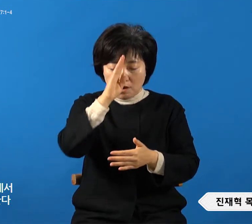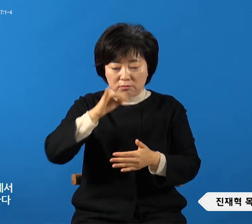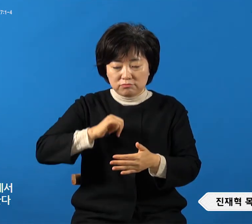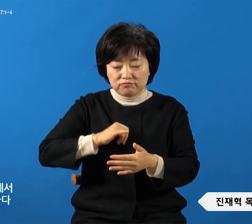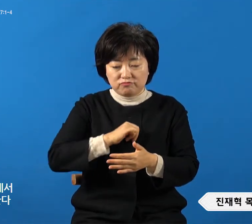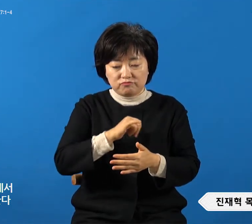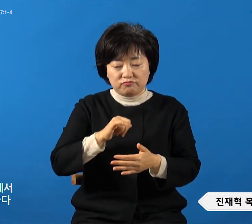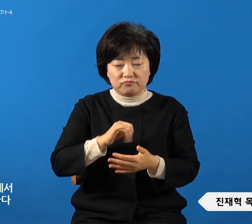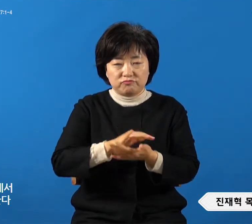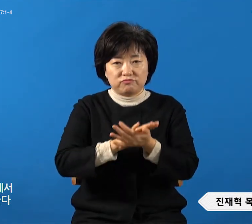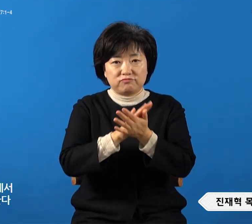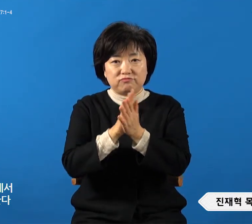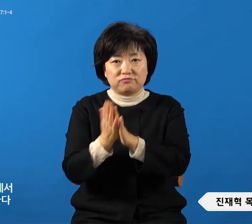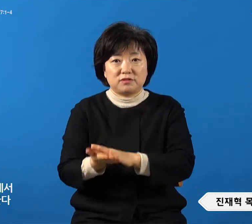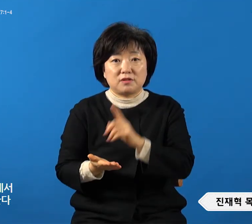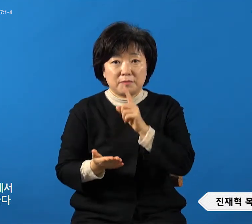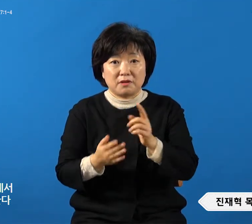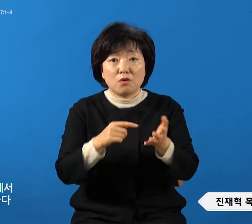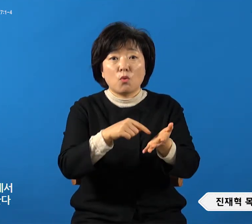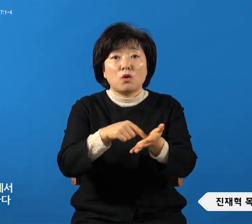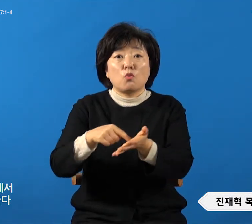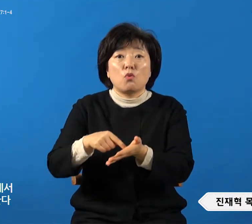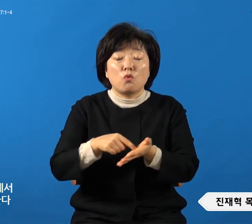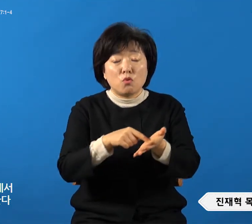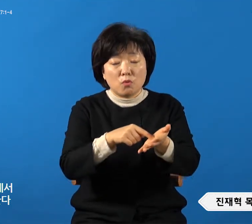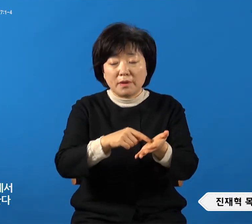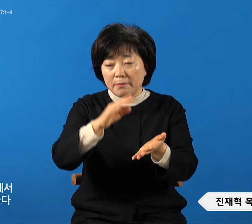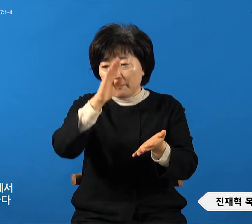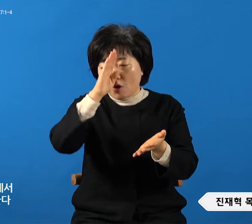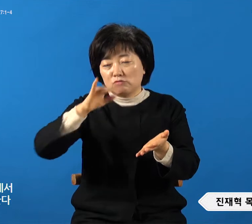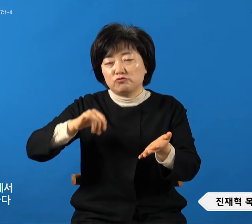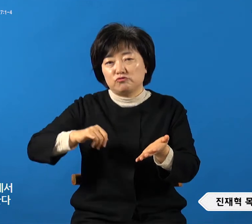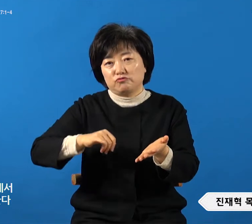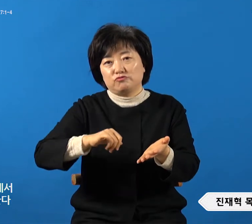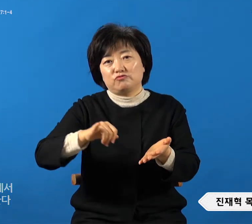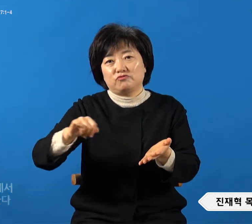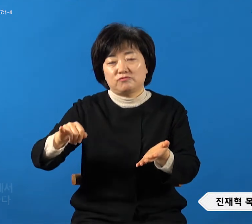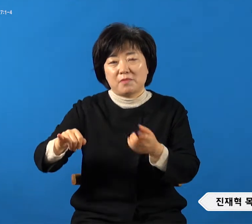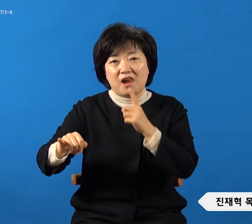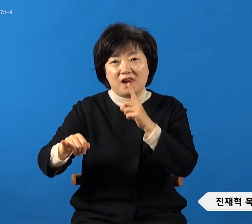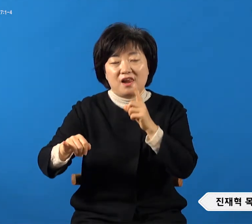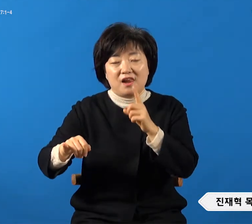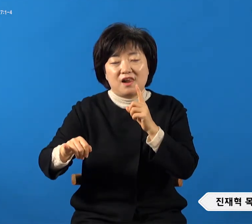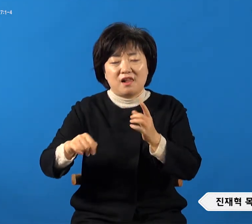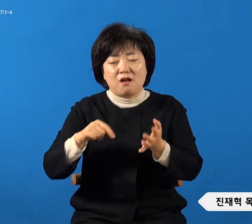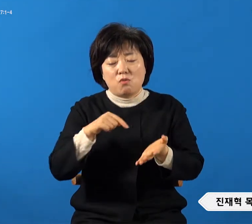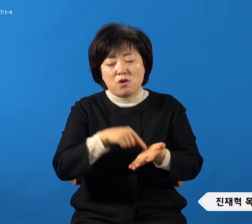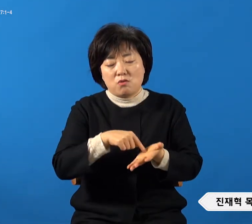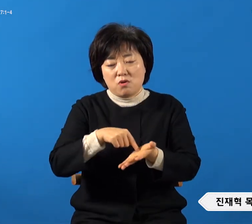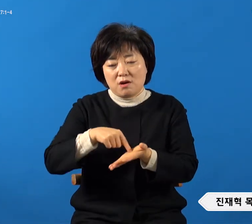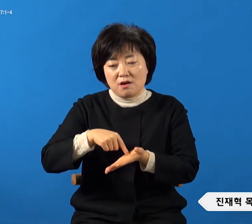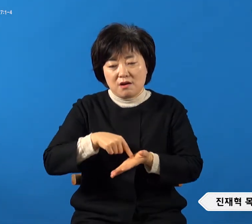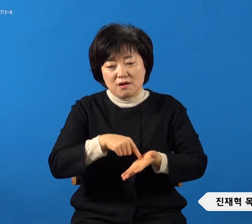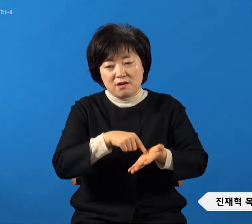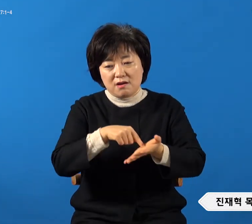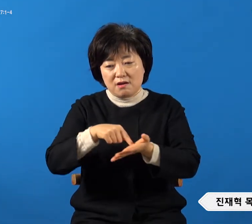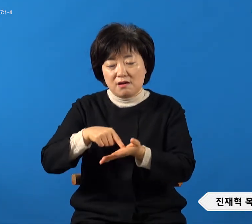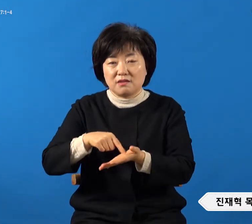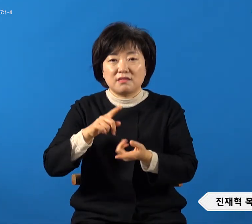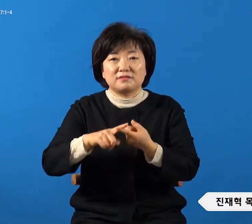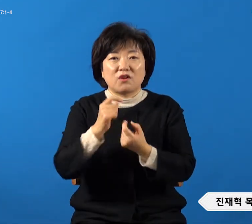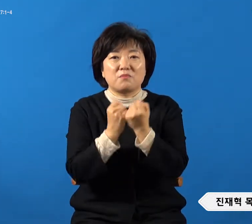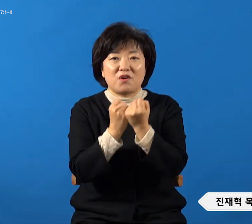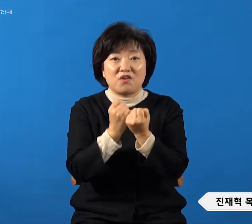그 외로움을 병균이라고 이야기하며 가슴속에서 번식하는 그 외로움의 극치를 설명하고